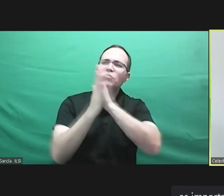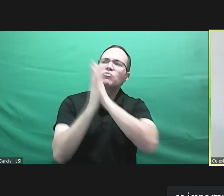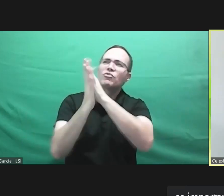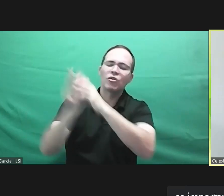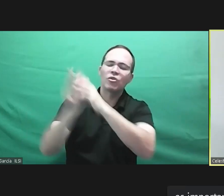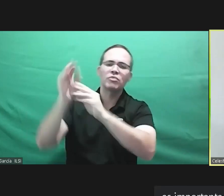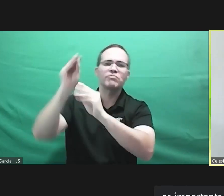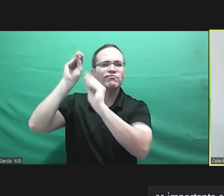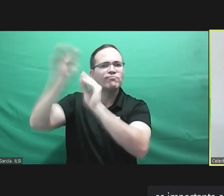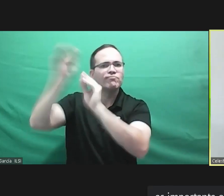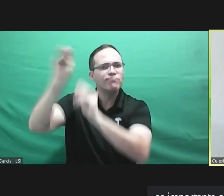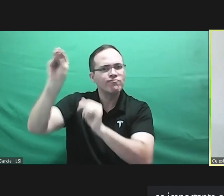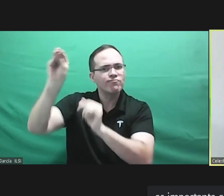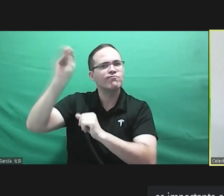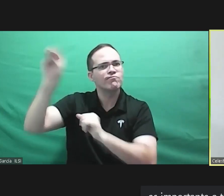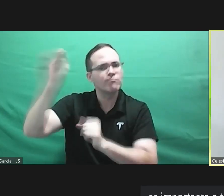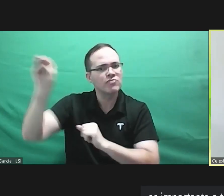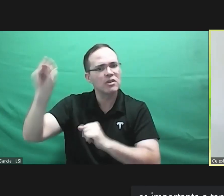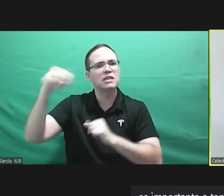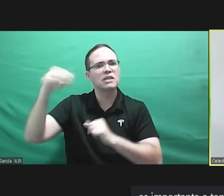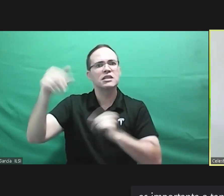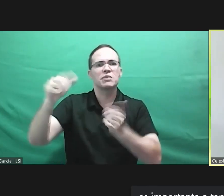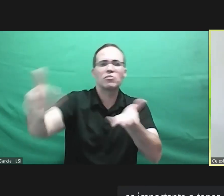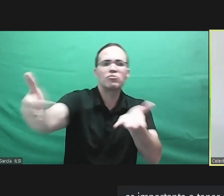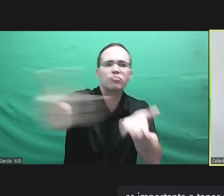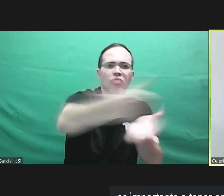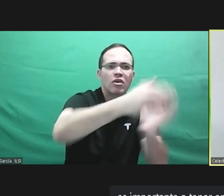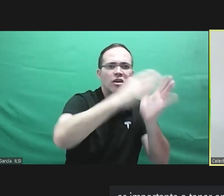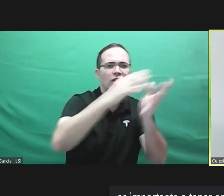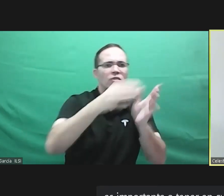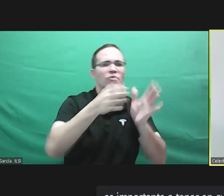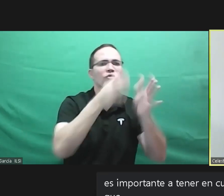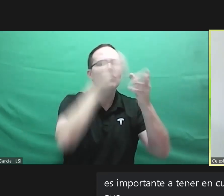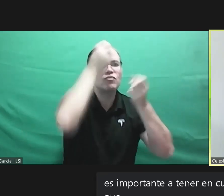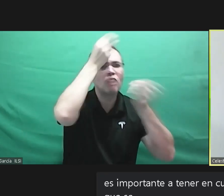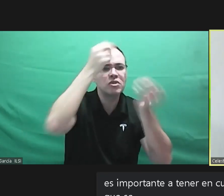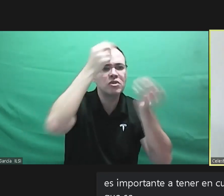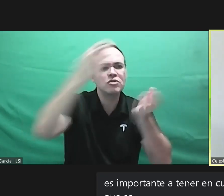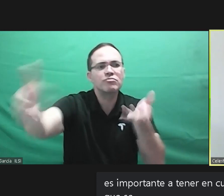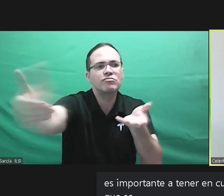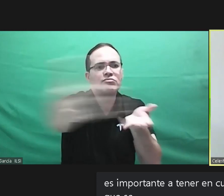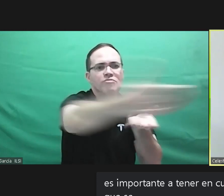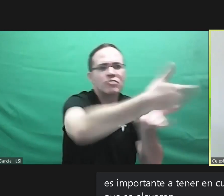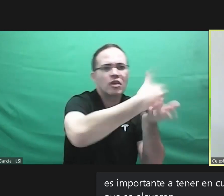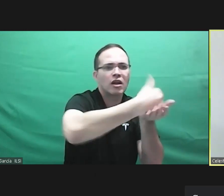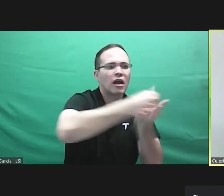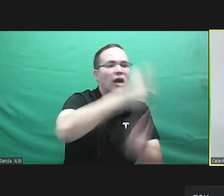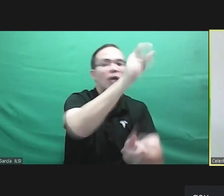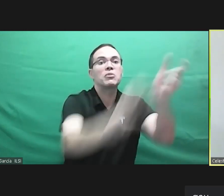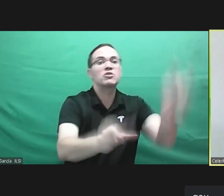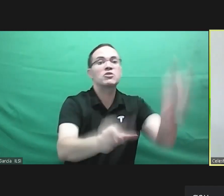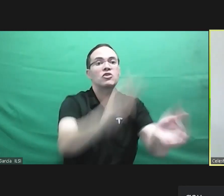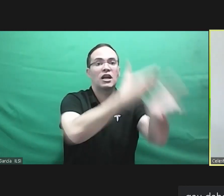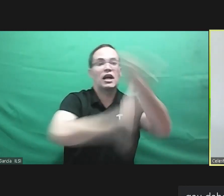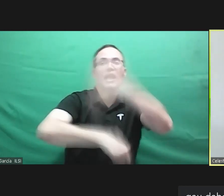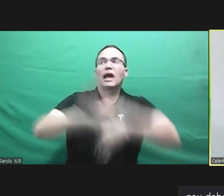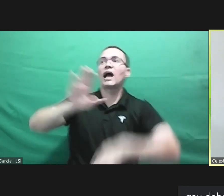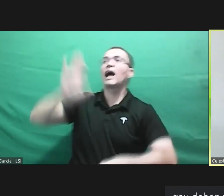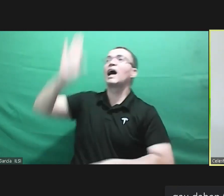los datos que se elaboren, digamos, todos los procesos de elaboración de datos deben tener en cuenta las voces de las personas con